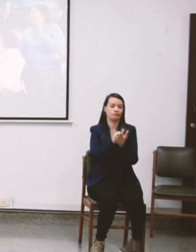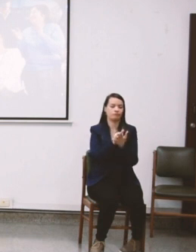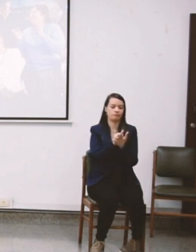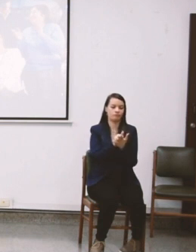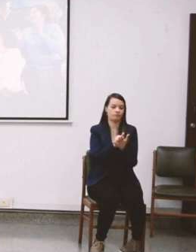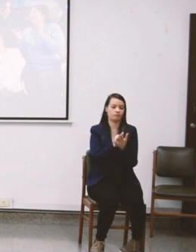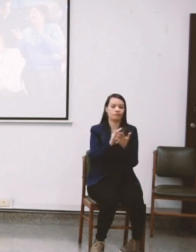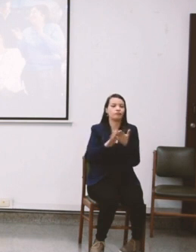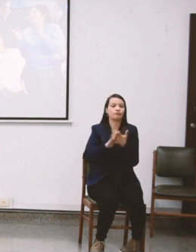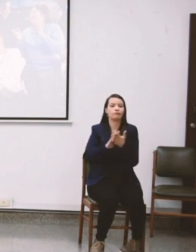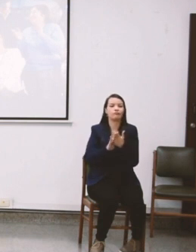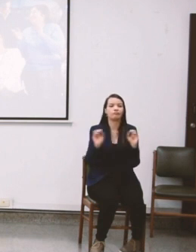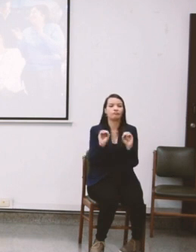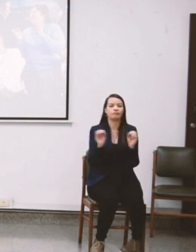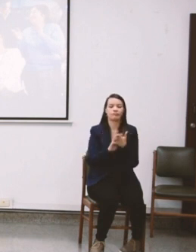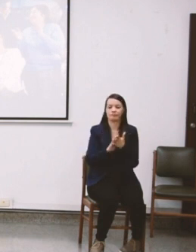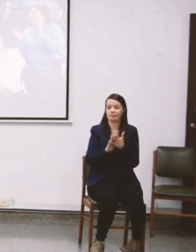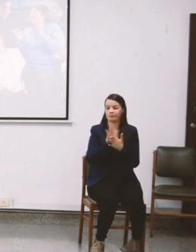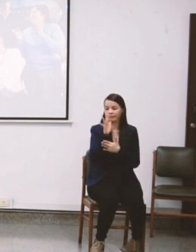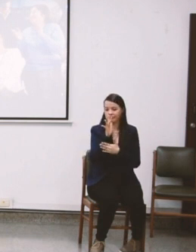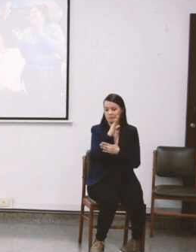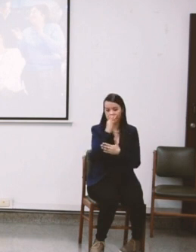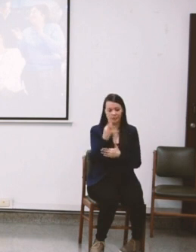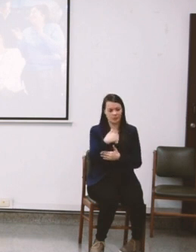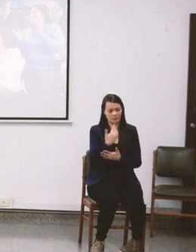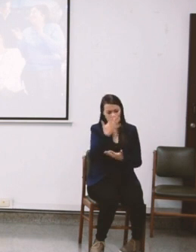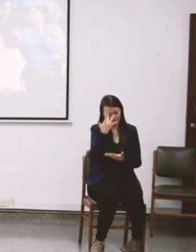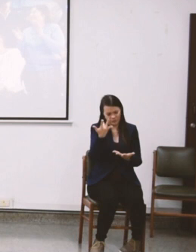que no se va a curar, ¿no? Entonces él dice que por